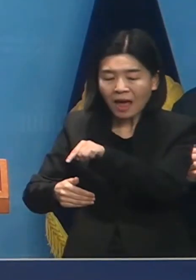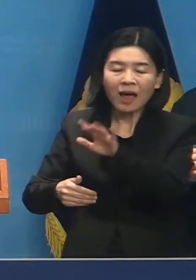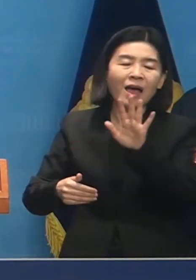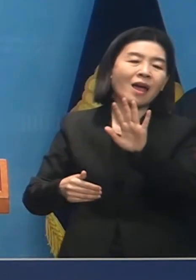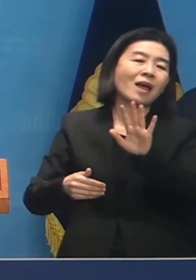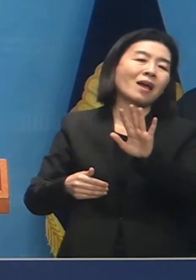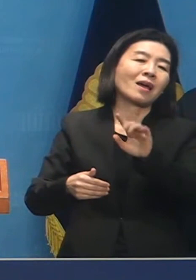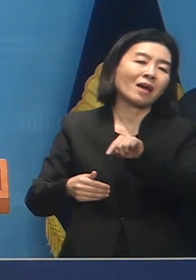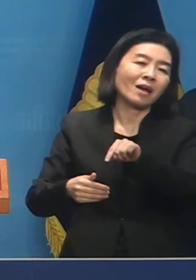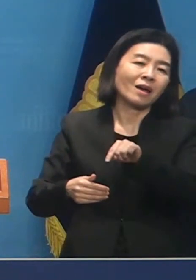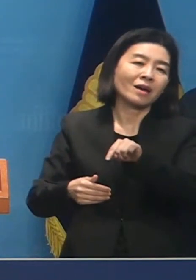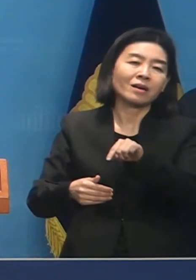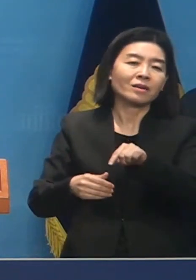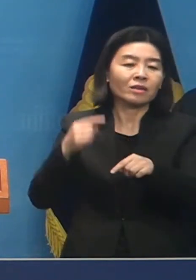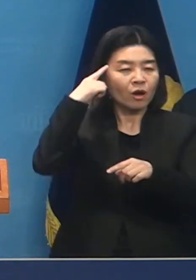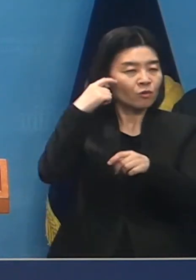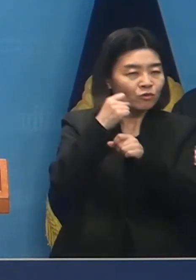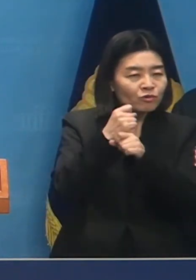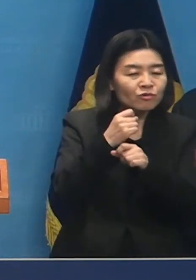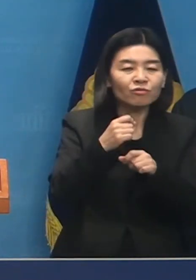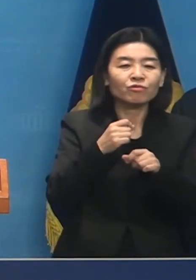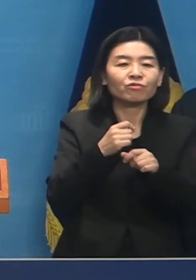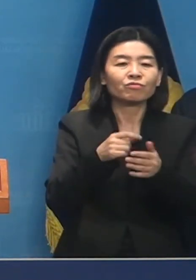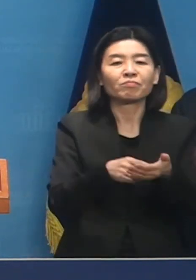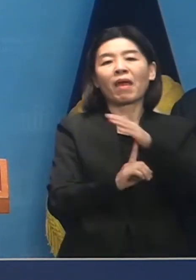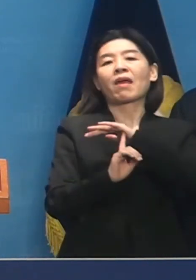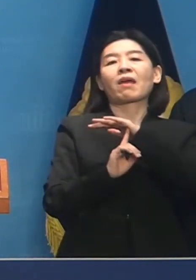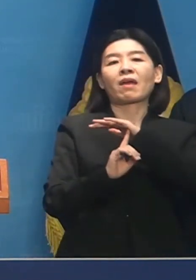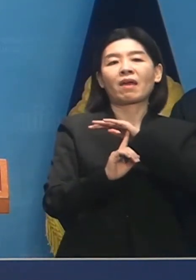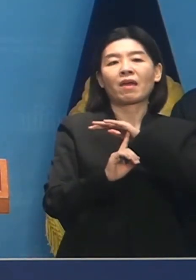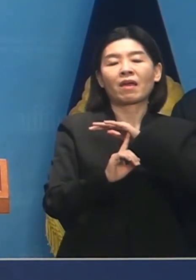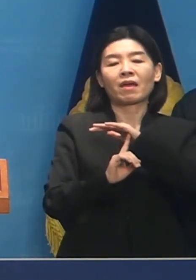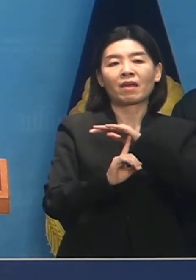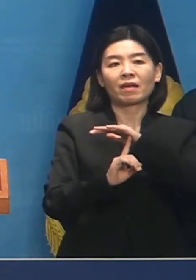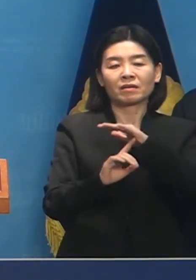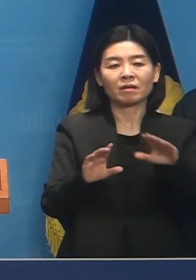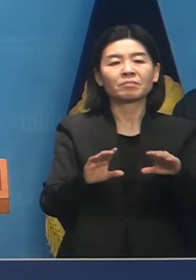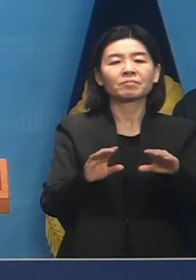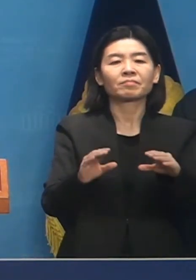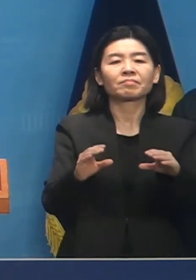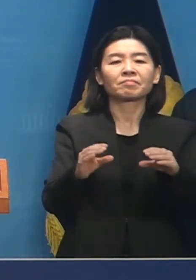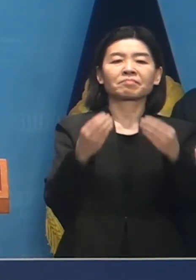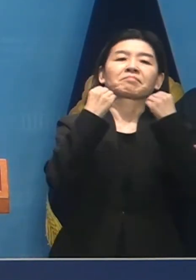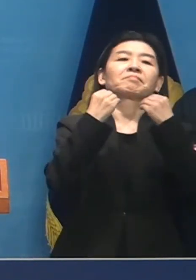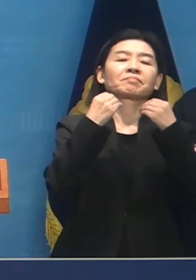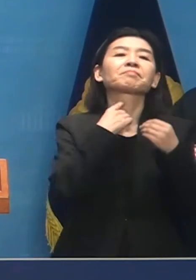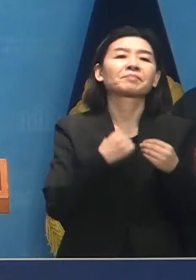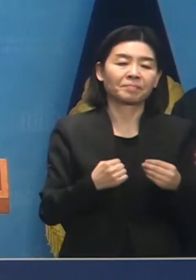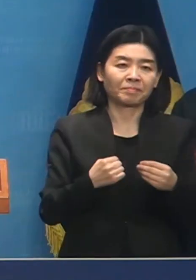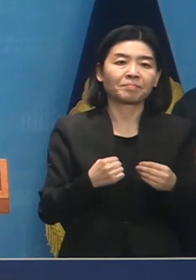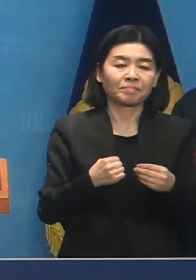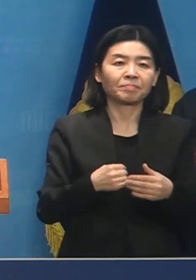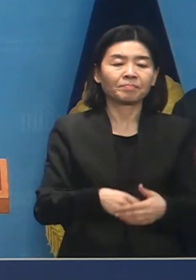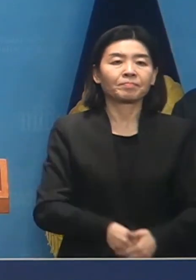도저히 연구를 수행할 수가 없어서 연구를 또 부득이하게 중단하게 되는 그런 일들이